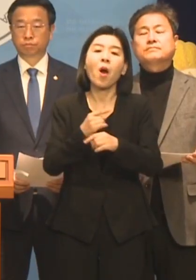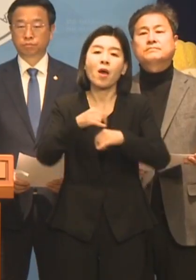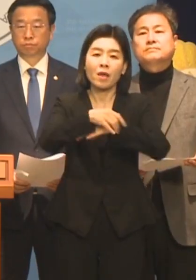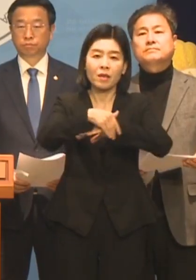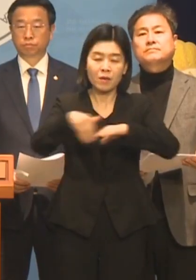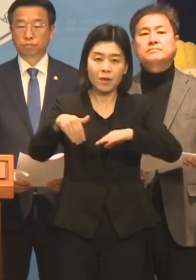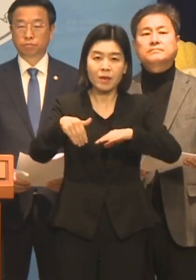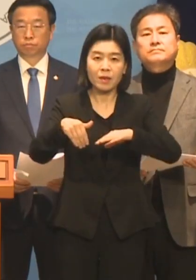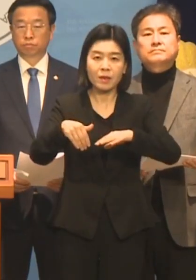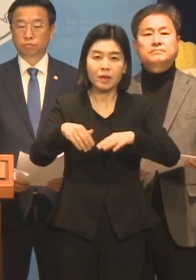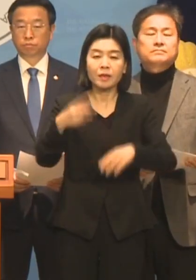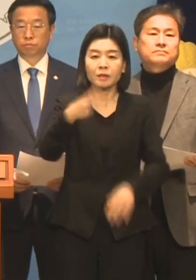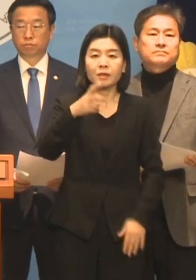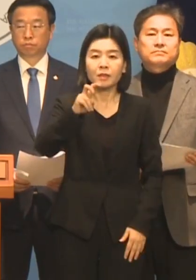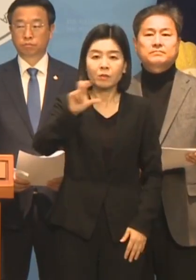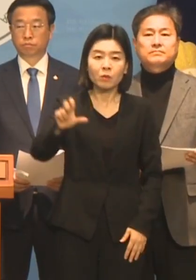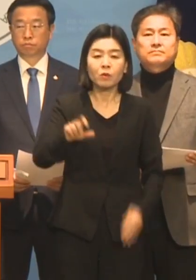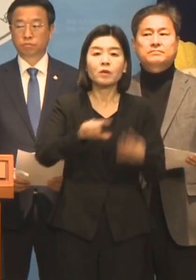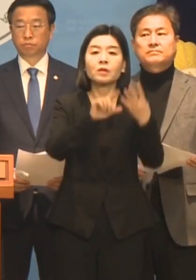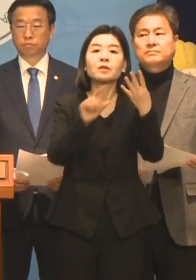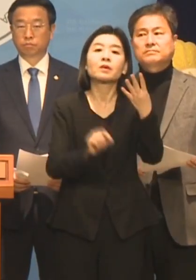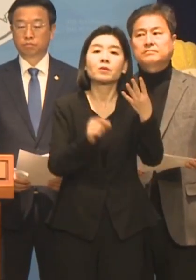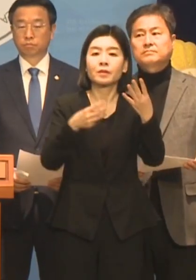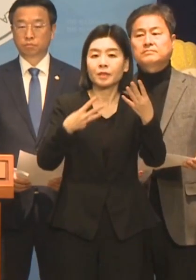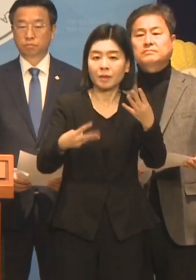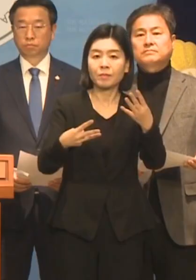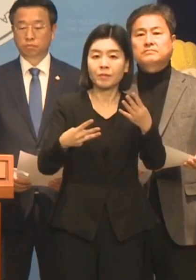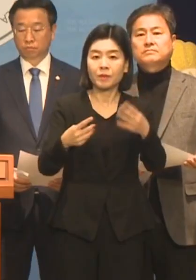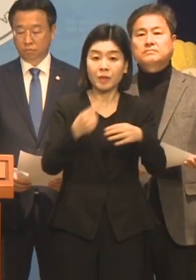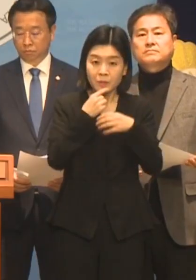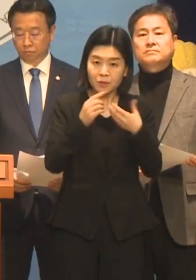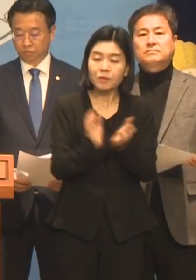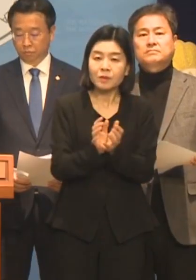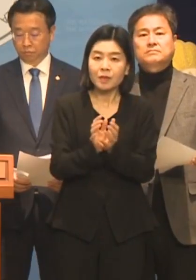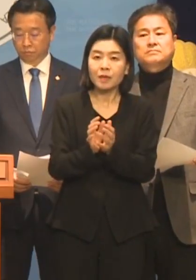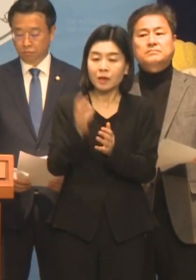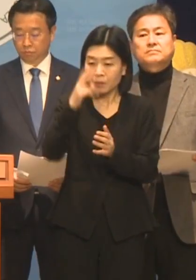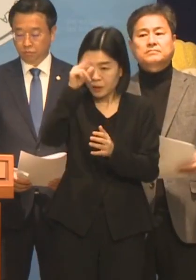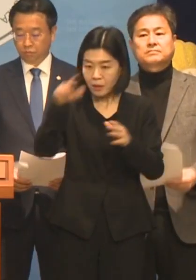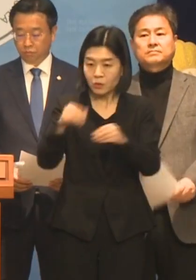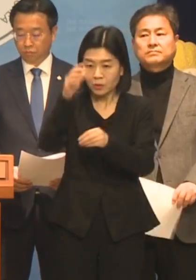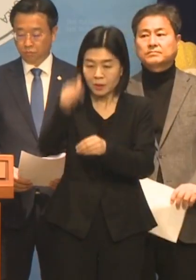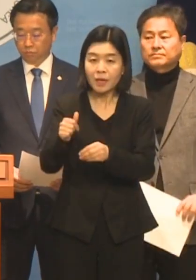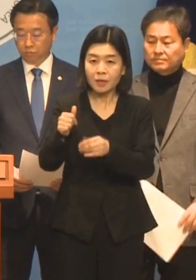더불어민주당 심우정 검찰총장 자녀 특혜 비리 진상조사단 1동.